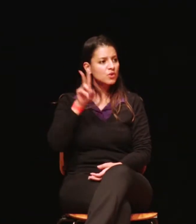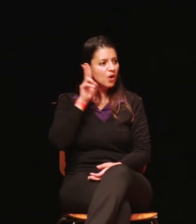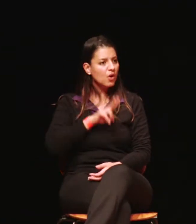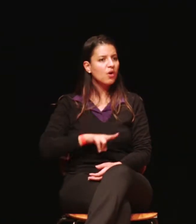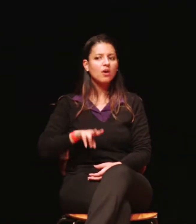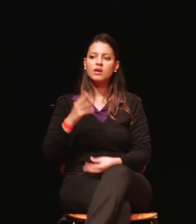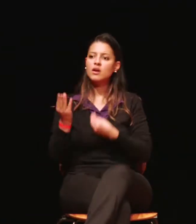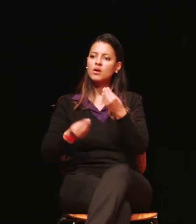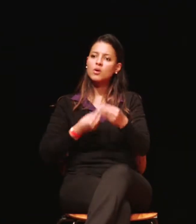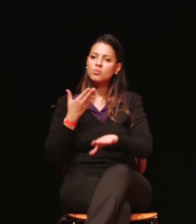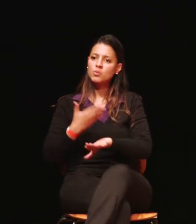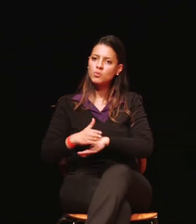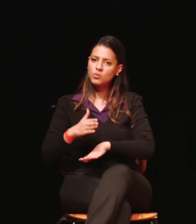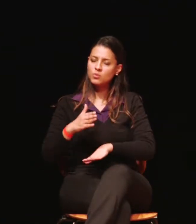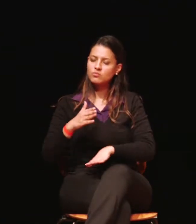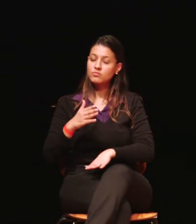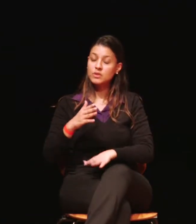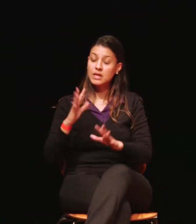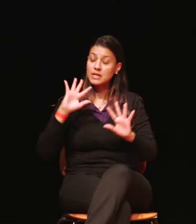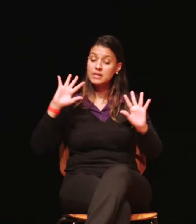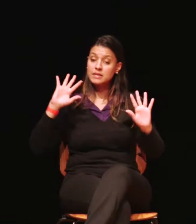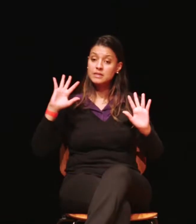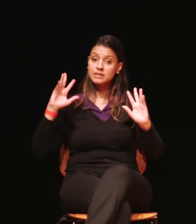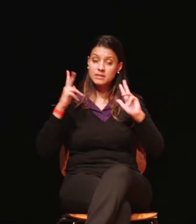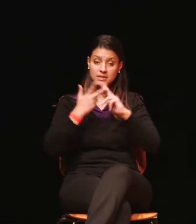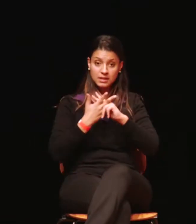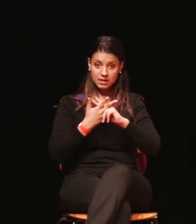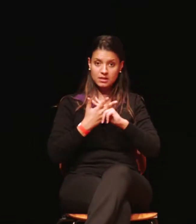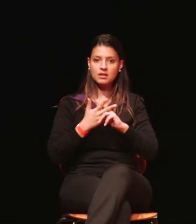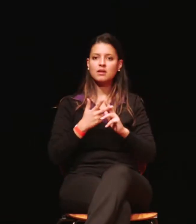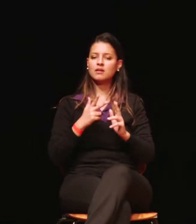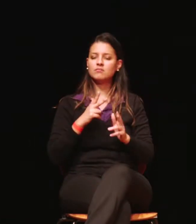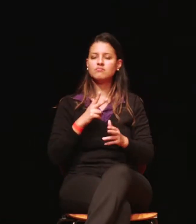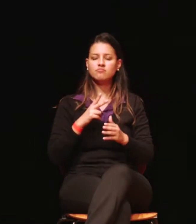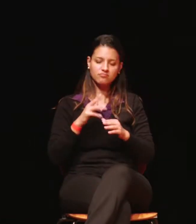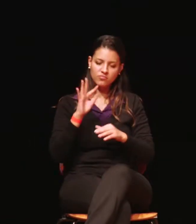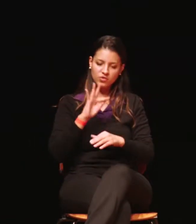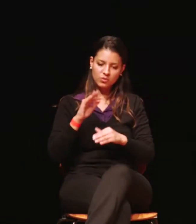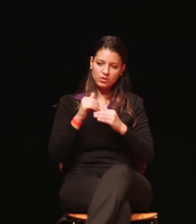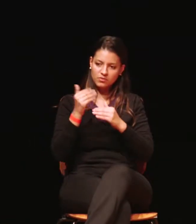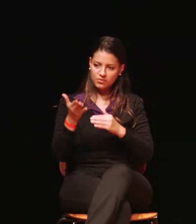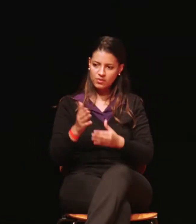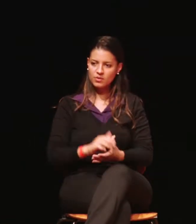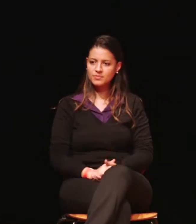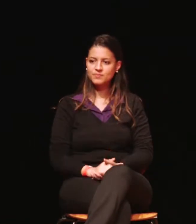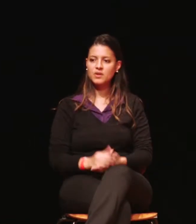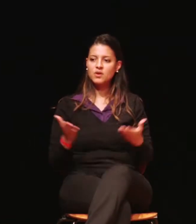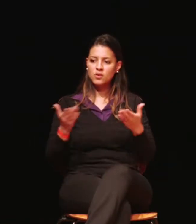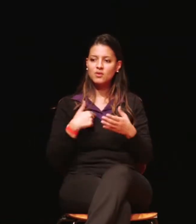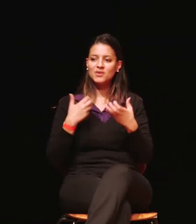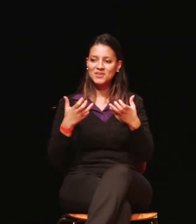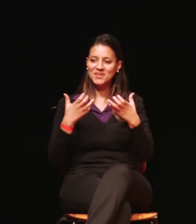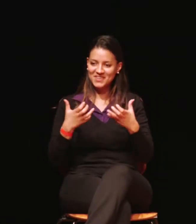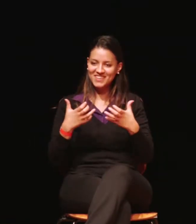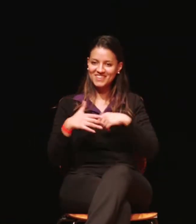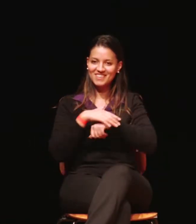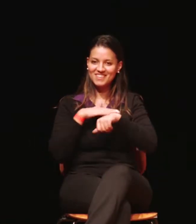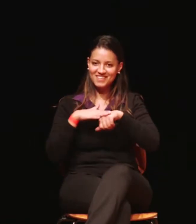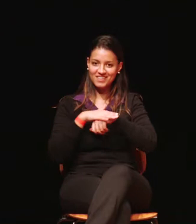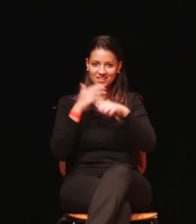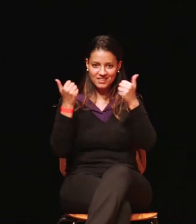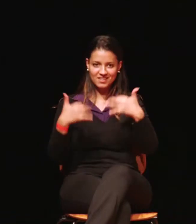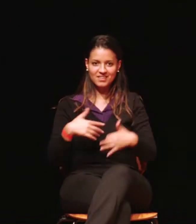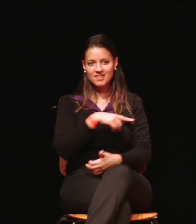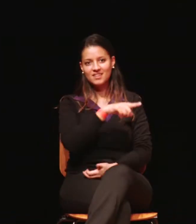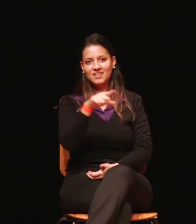cidadania, para além dos limites da universidade. O que gostaria de conversar hoje aqui diz respeito à